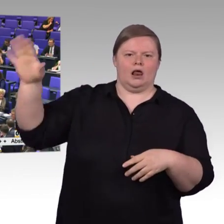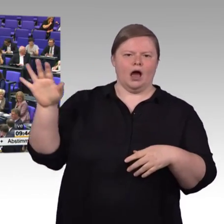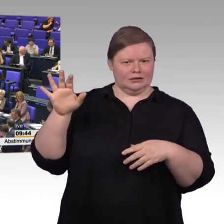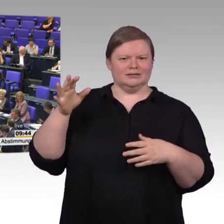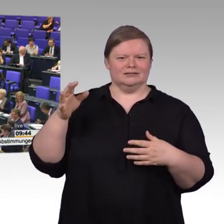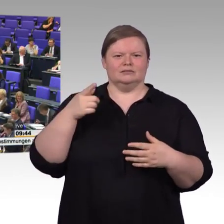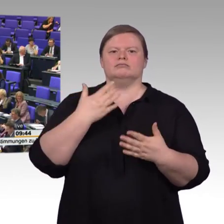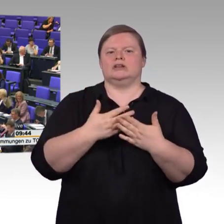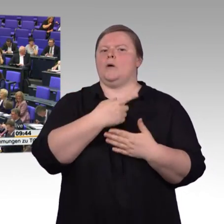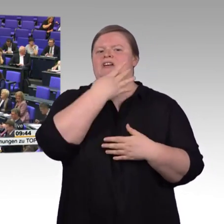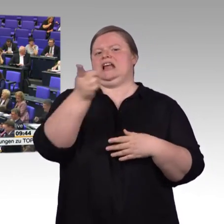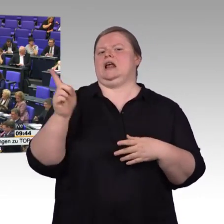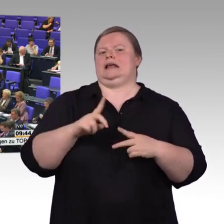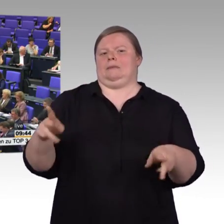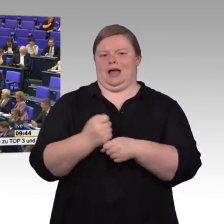Ja, gut.